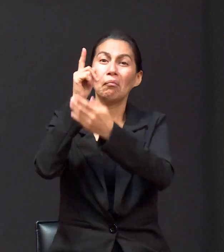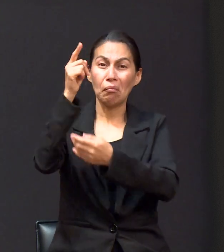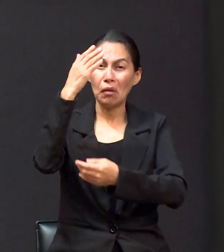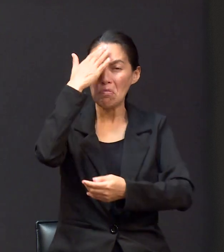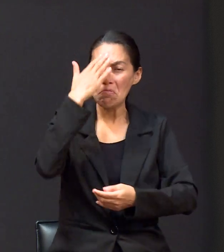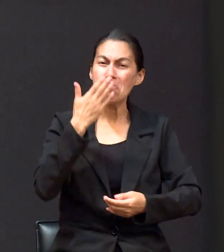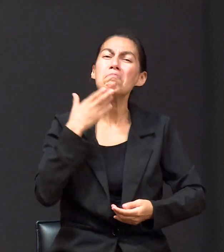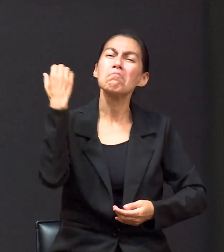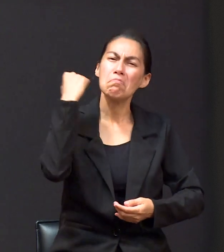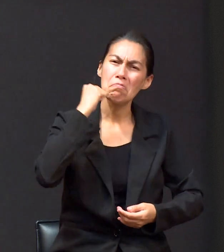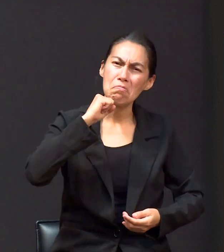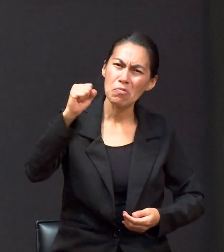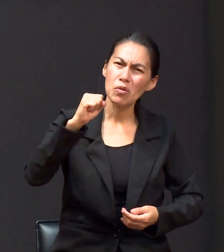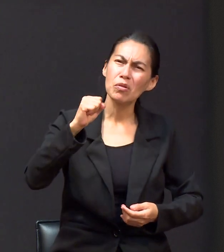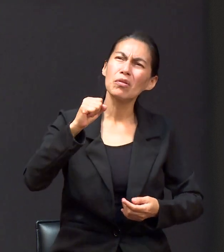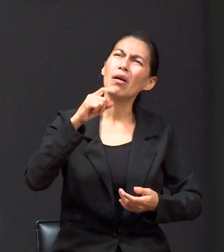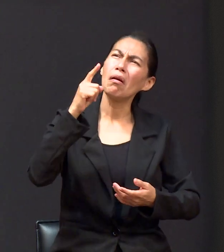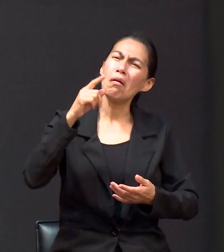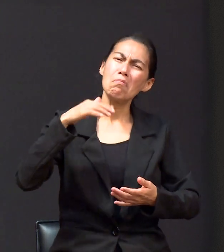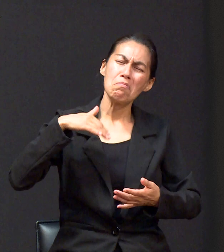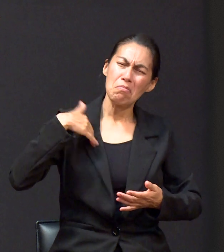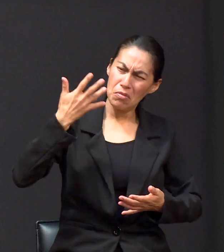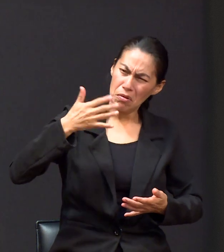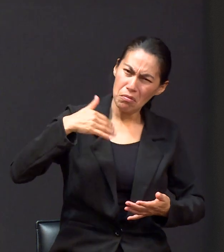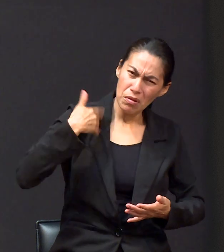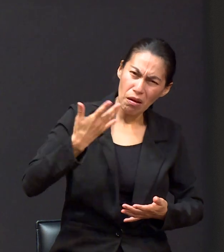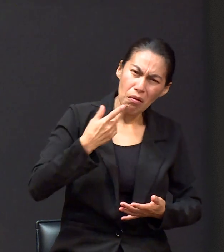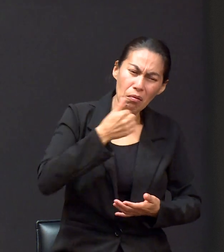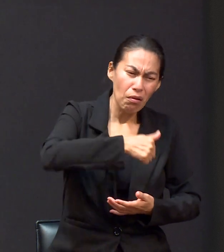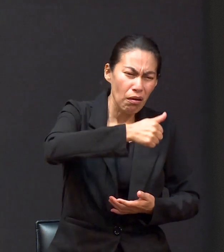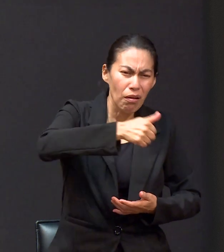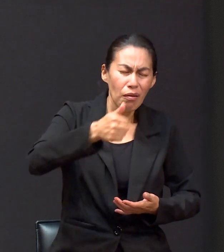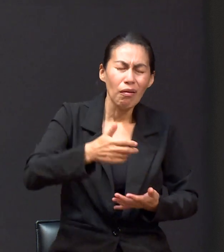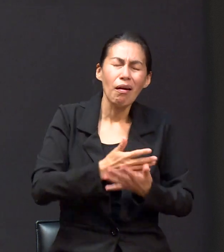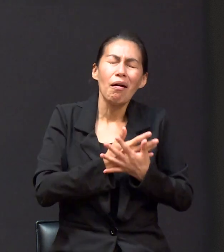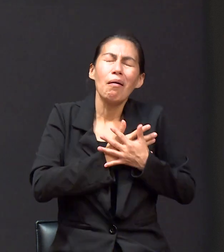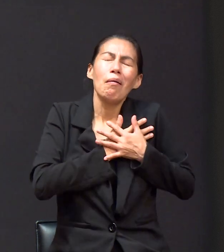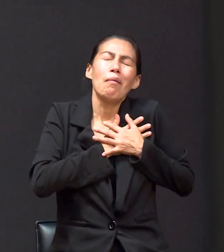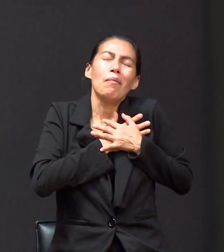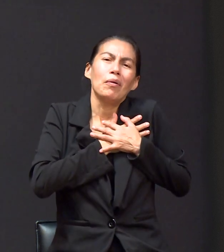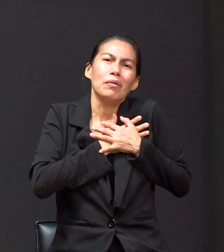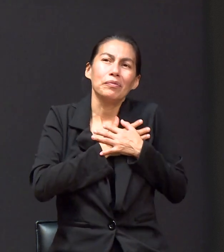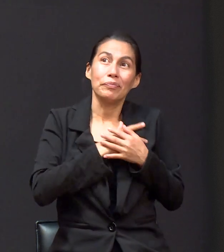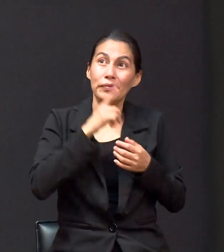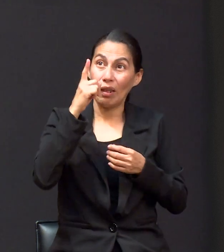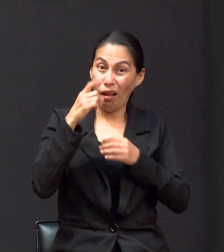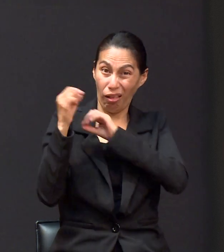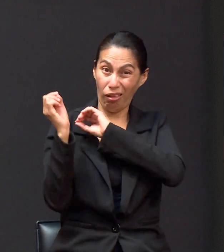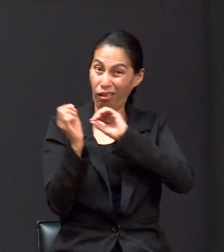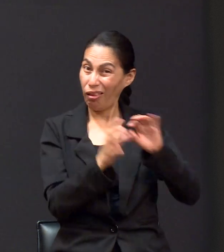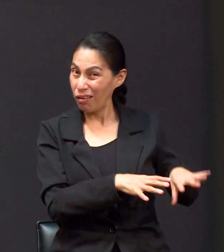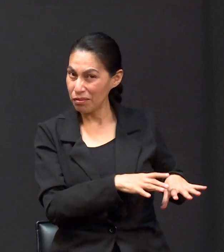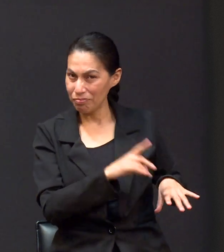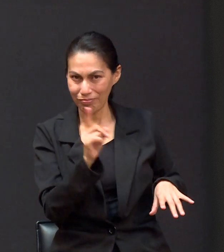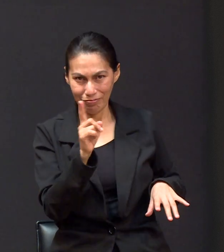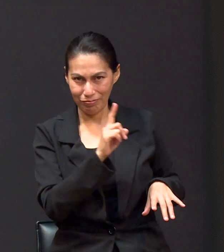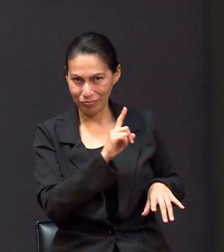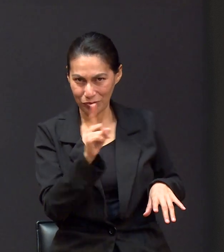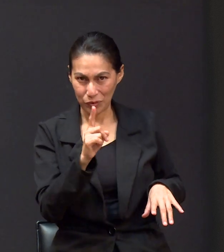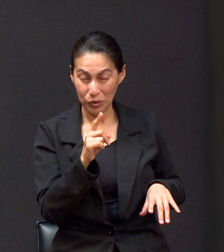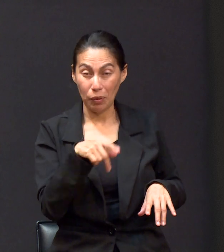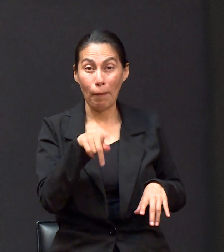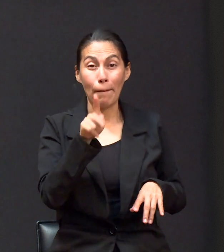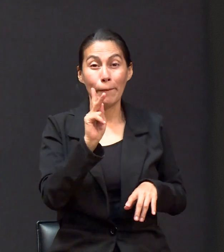capaz de obrar maravillas por amor a nosotros. Y no nos dejará ni nos desamparará,